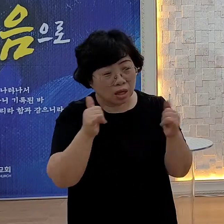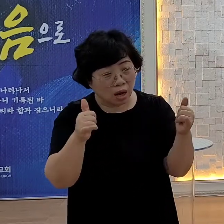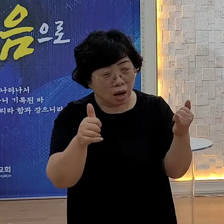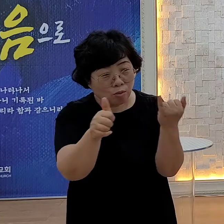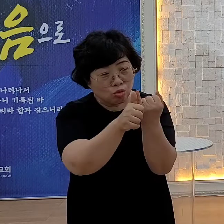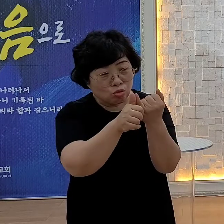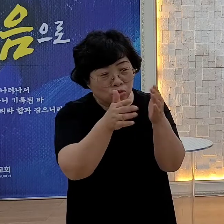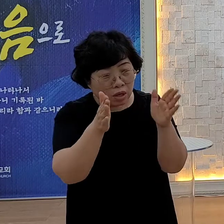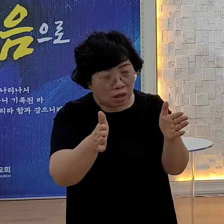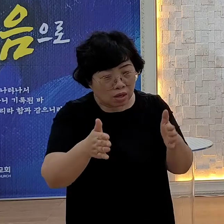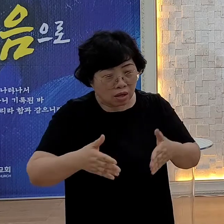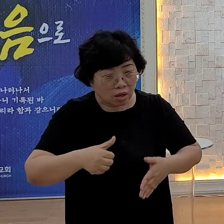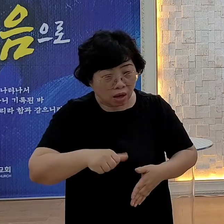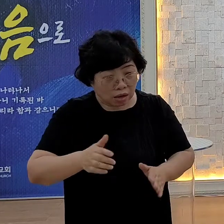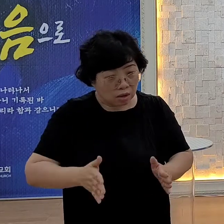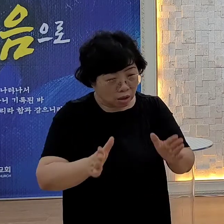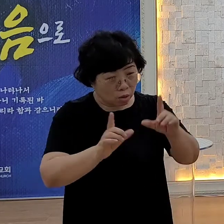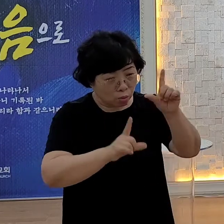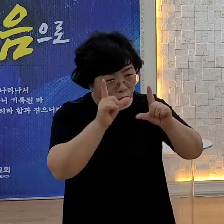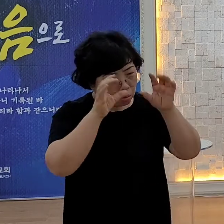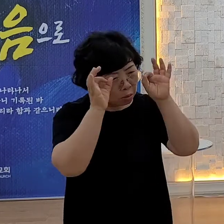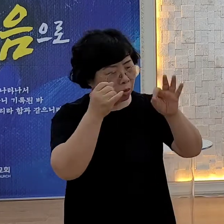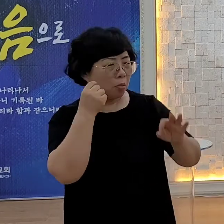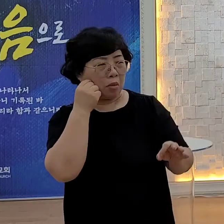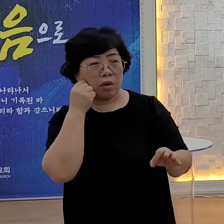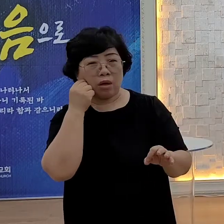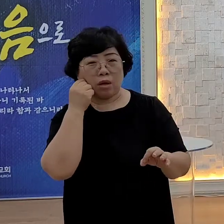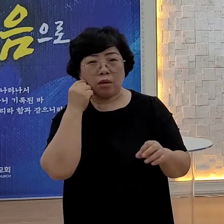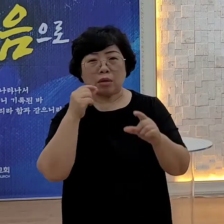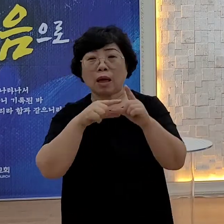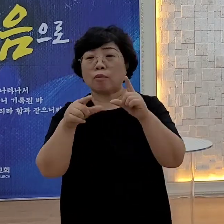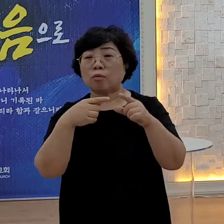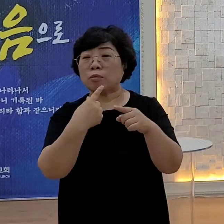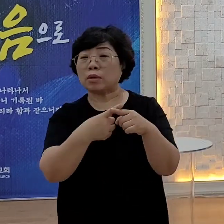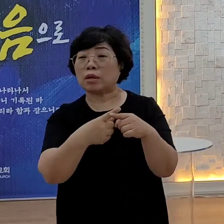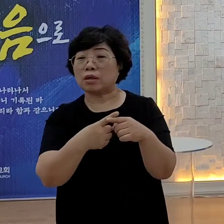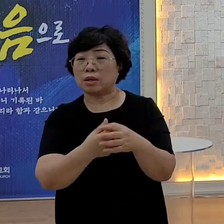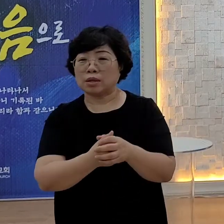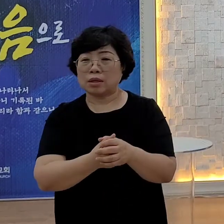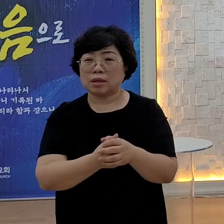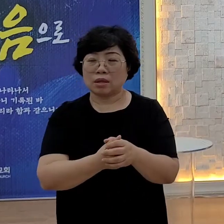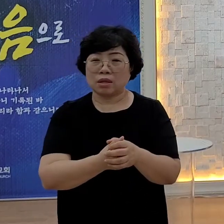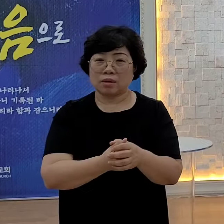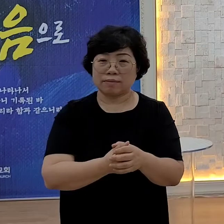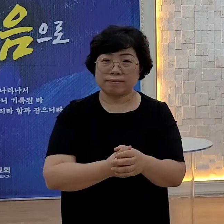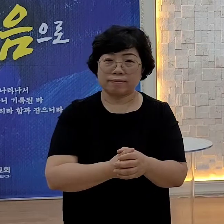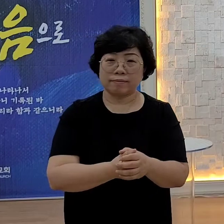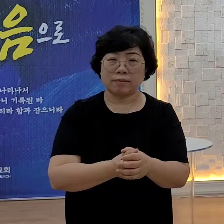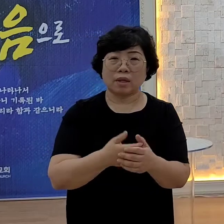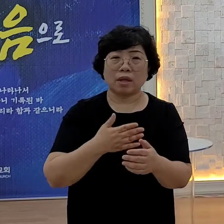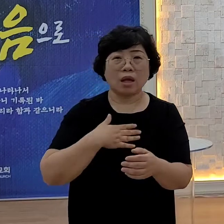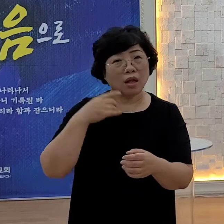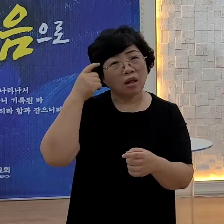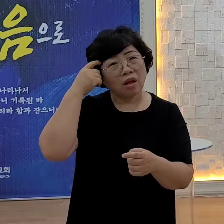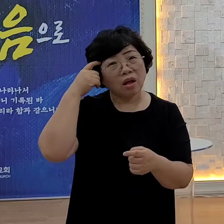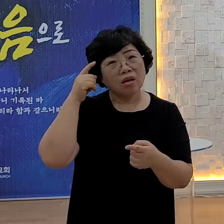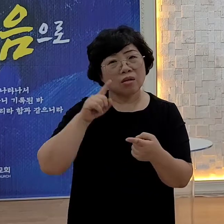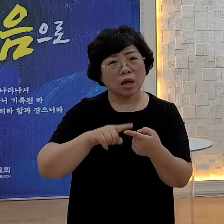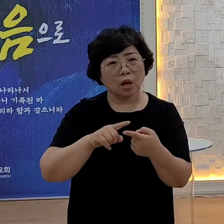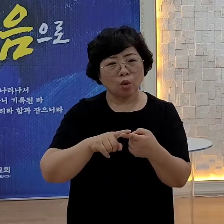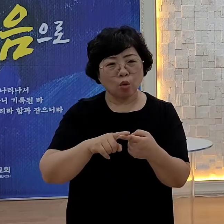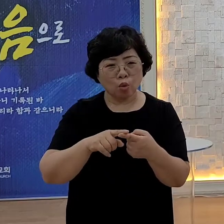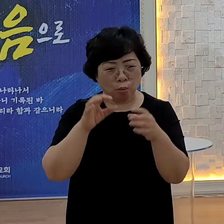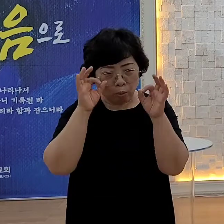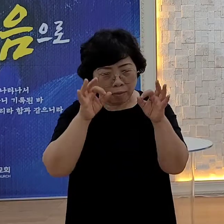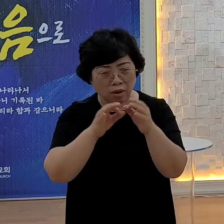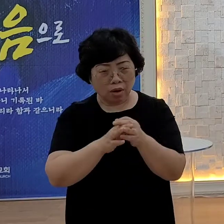없습니다. 이게 정상적인 반응이에요. 그러니까 내가 믿고 싶은 대로, 내가 생각했던 대로 생각했다면 바로